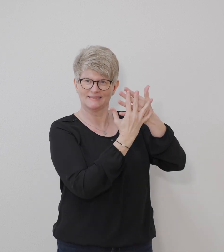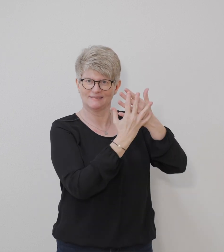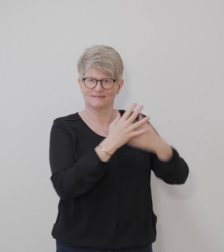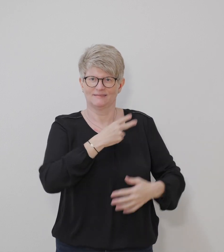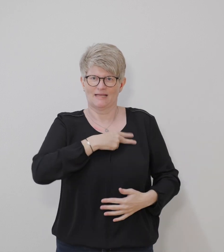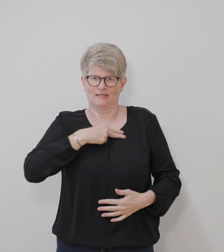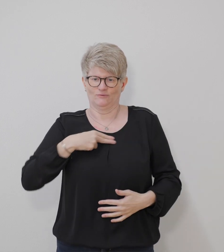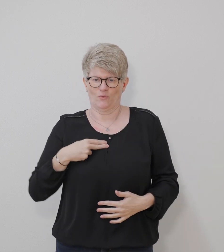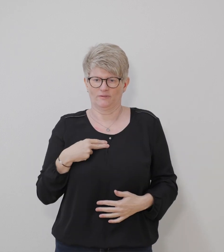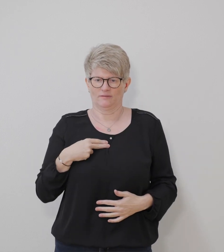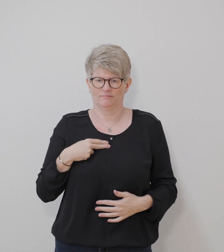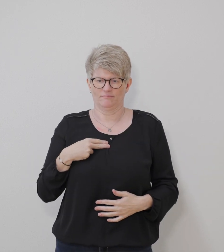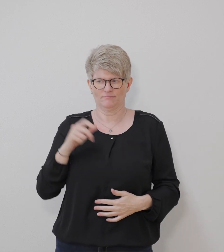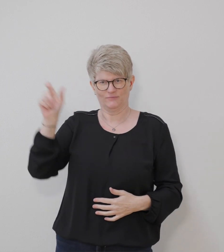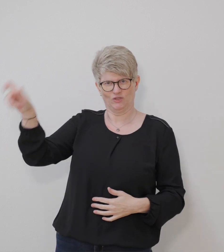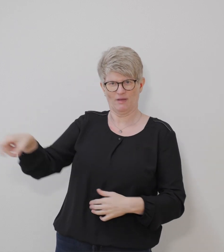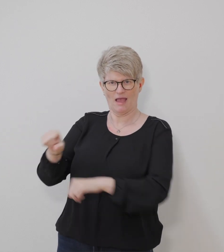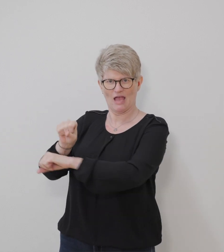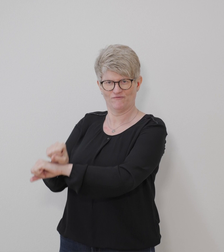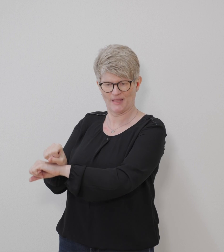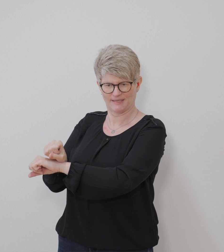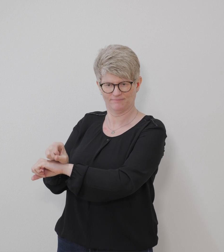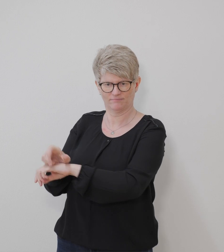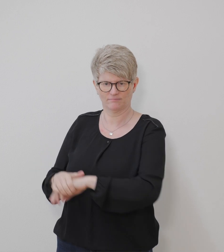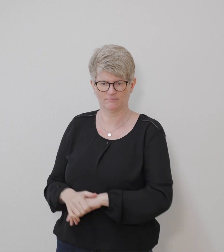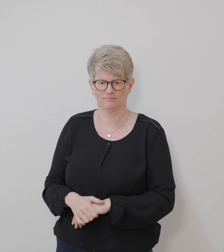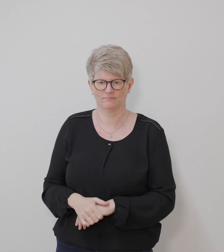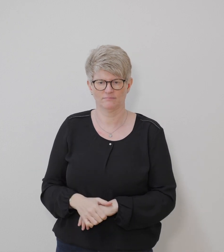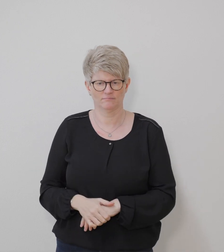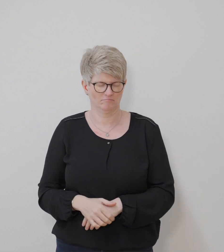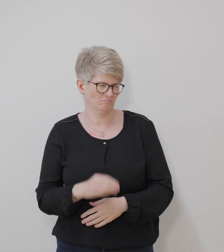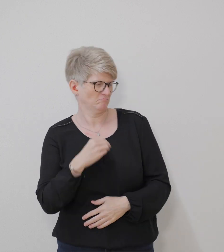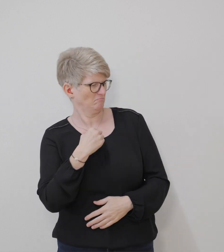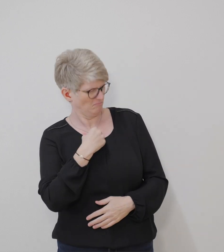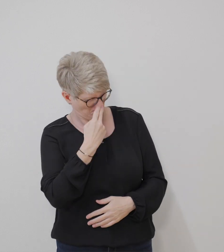Der Gefängnisseelsorger Otto H. zitiert einen Häftling.